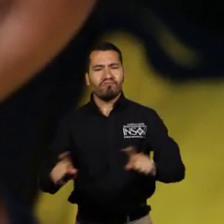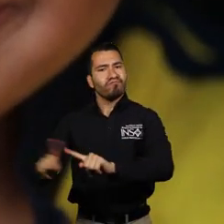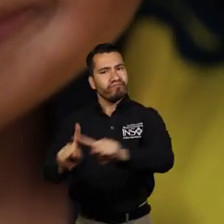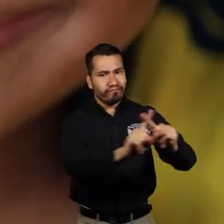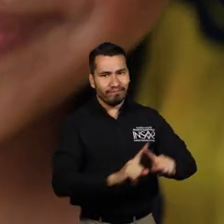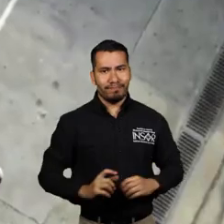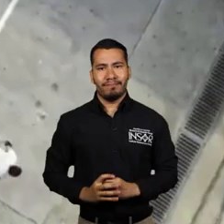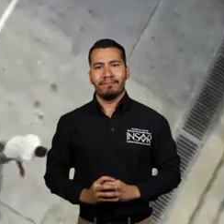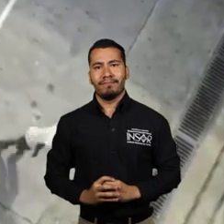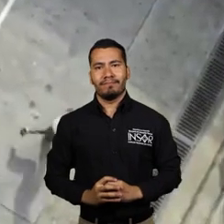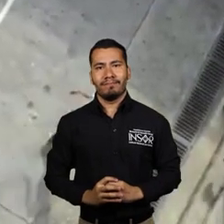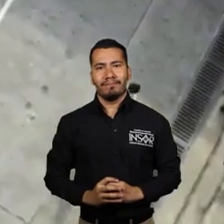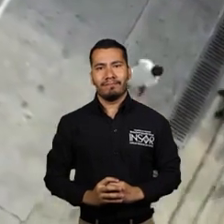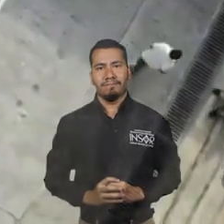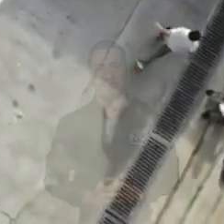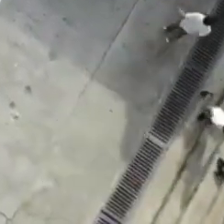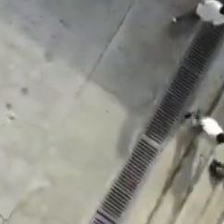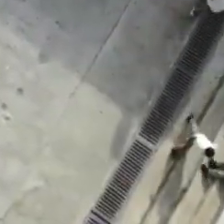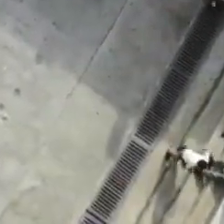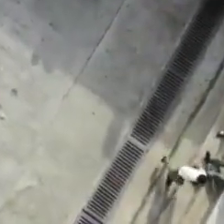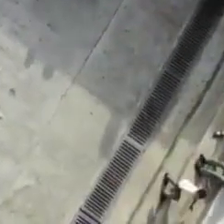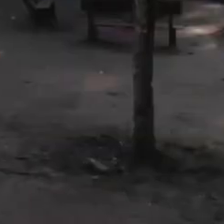reconocimiento y respeto a la diversidad